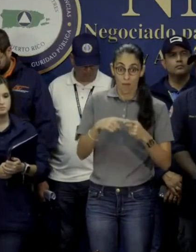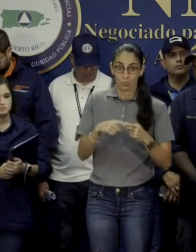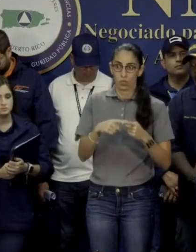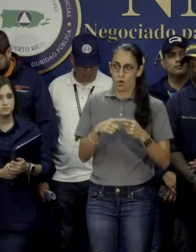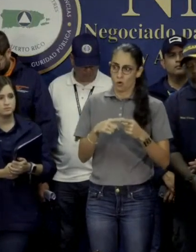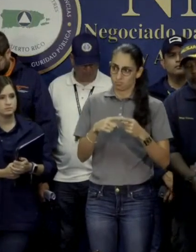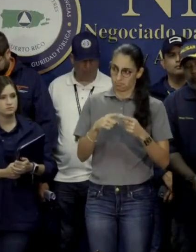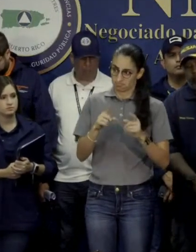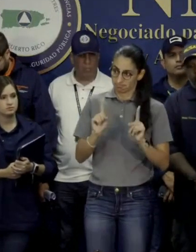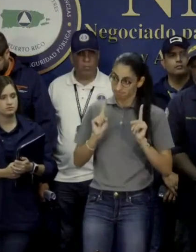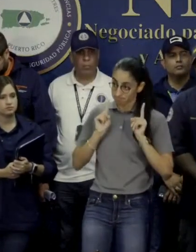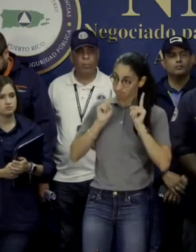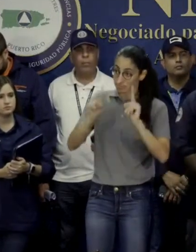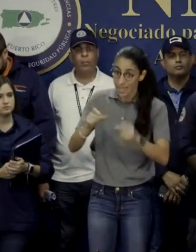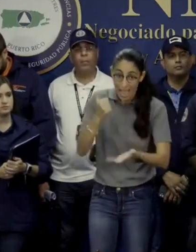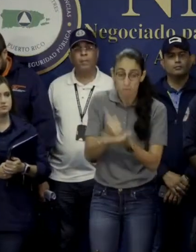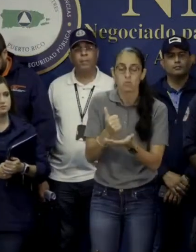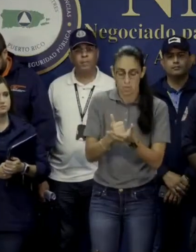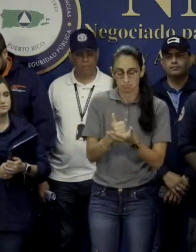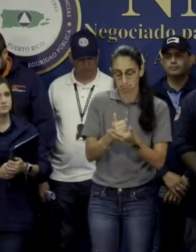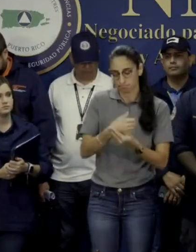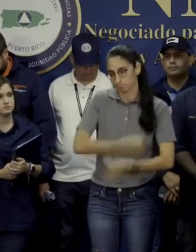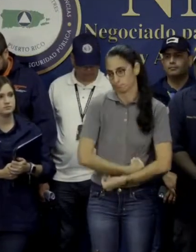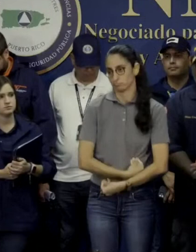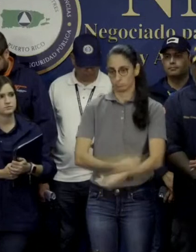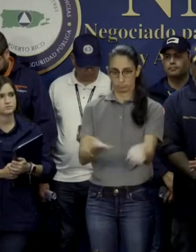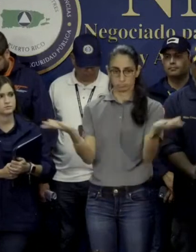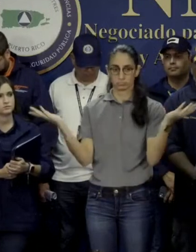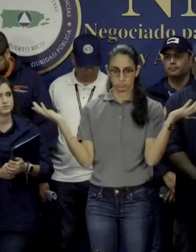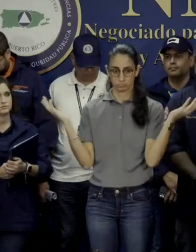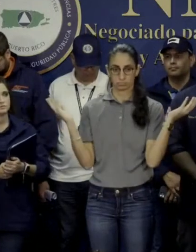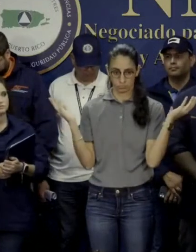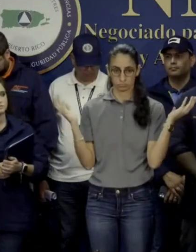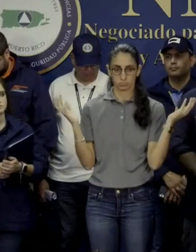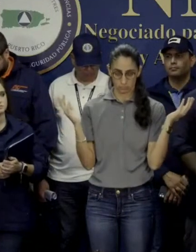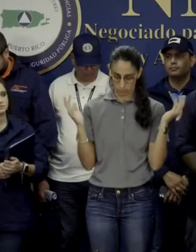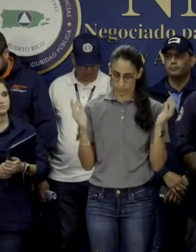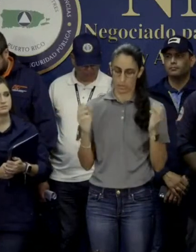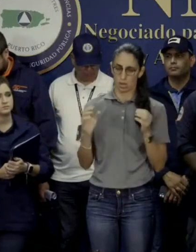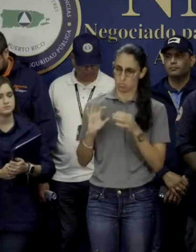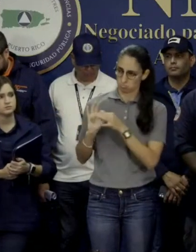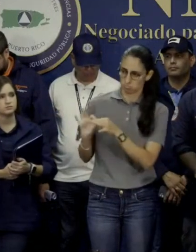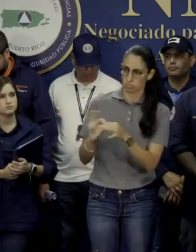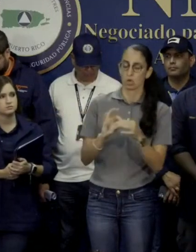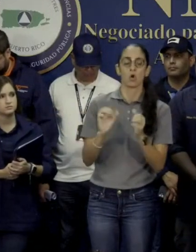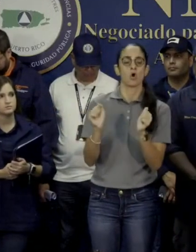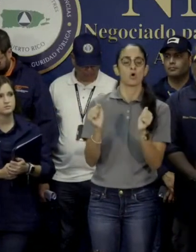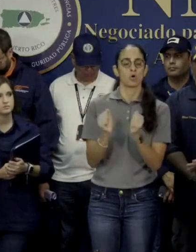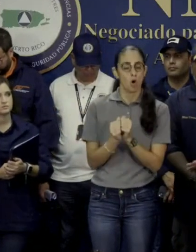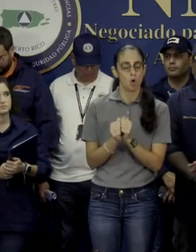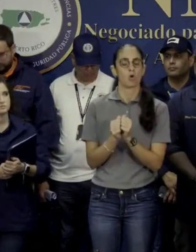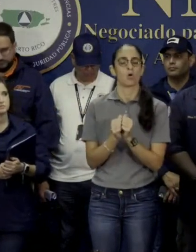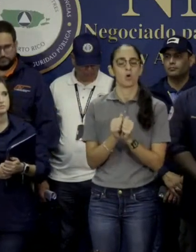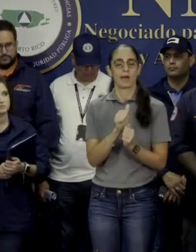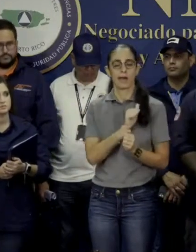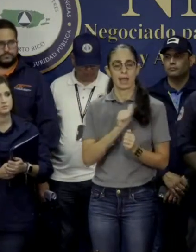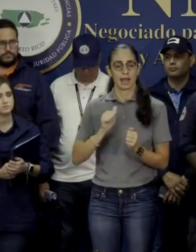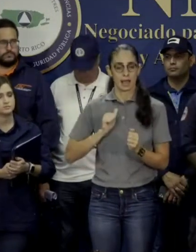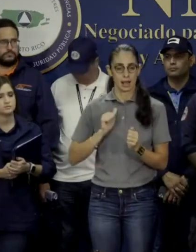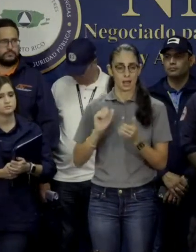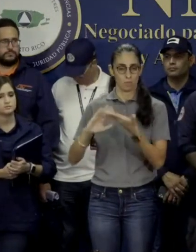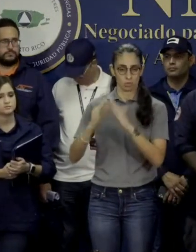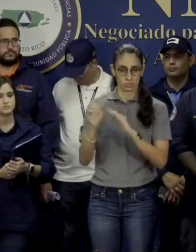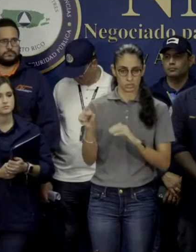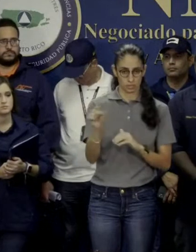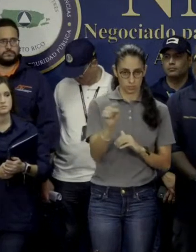recuperación, asistiremos a todo el que lo necesite y lo haremos en coordinación con los municipios. Son los alcaldes y las